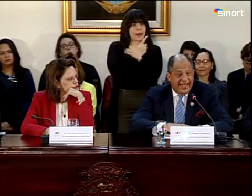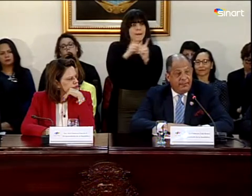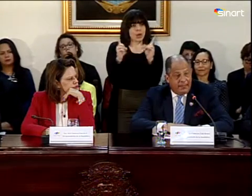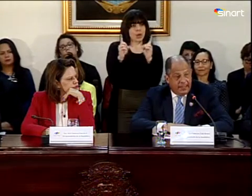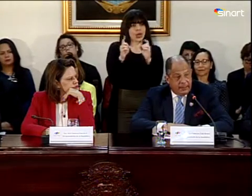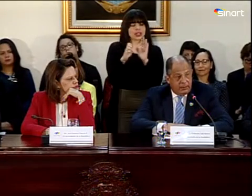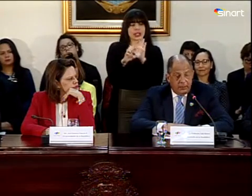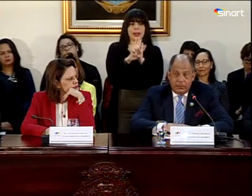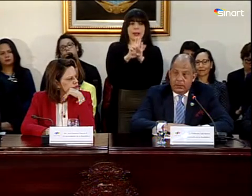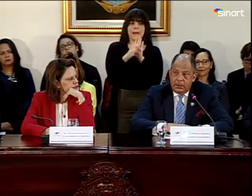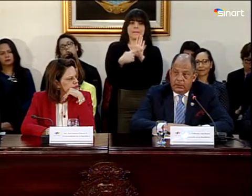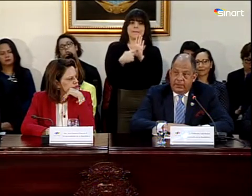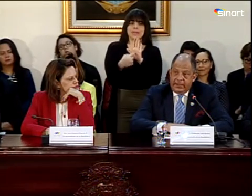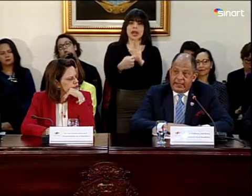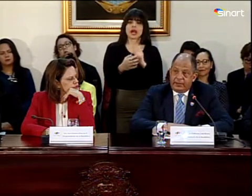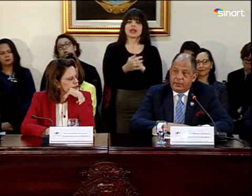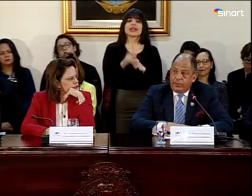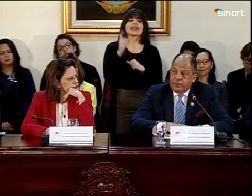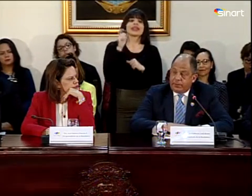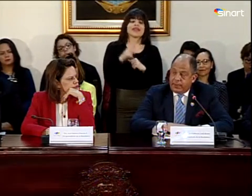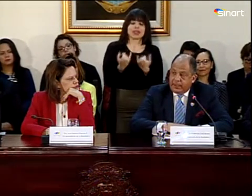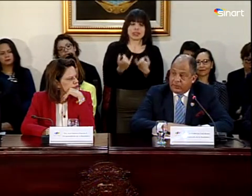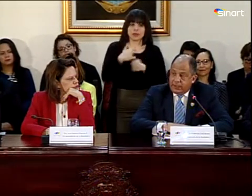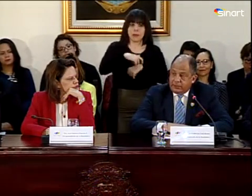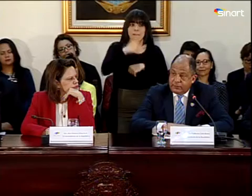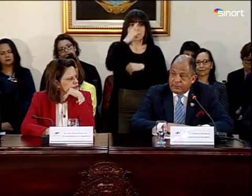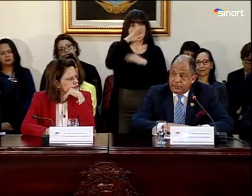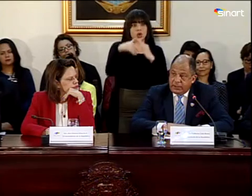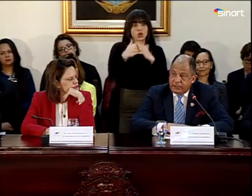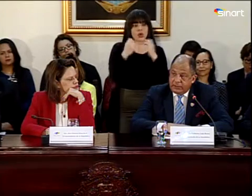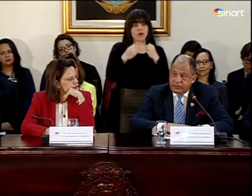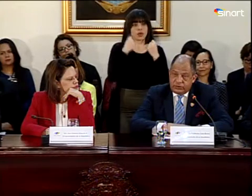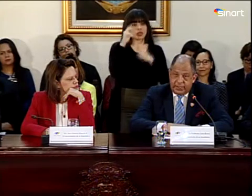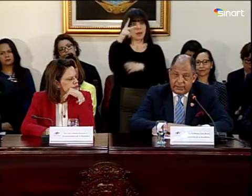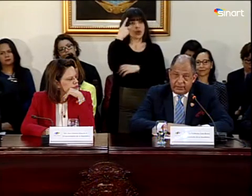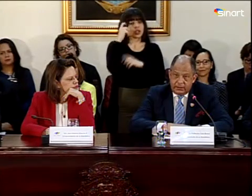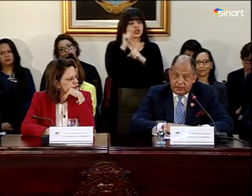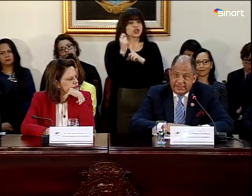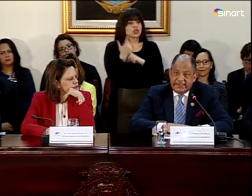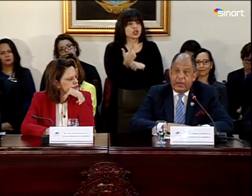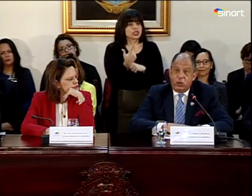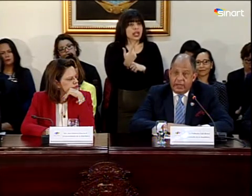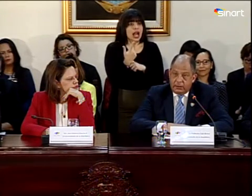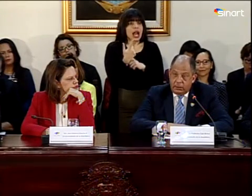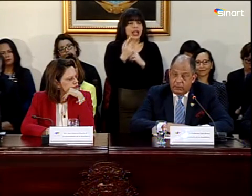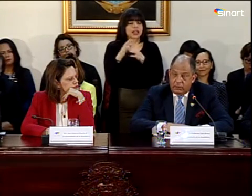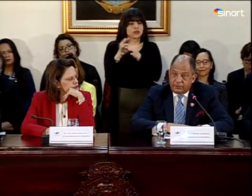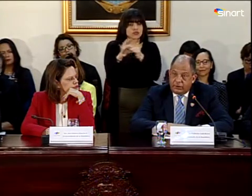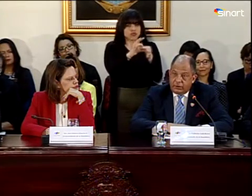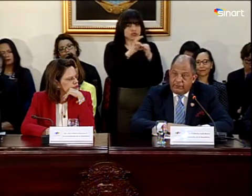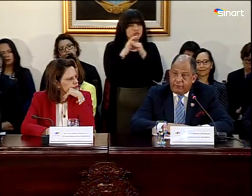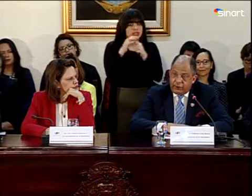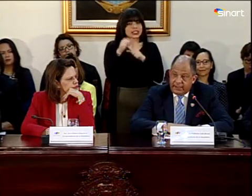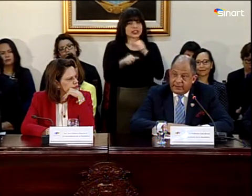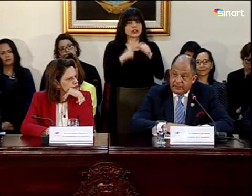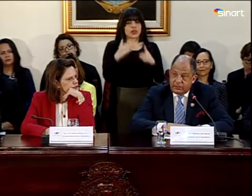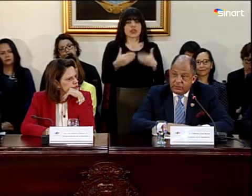democrático ejemplar. Debería de ser momento para que todas las fuerzas políticas y sociales se aúnen en un esfuerzo